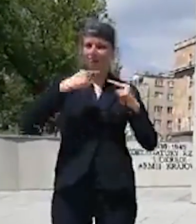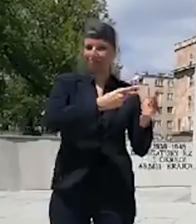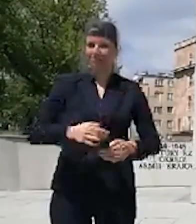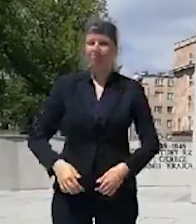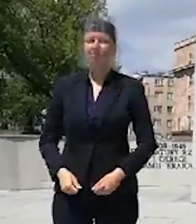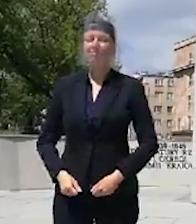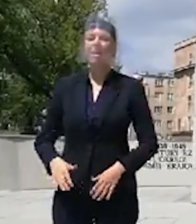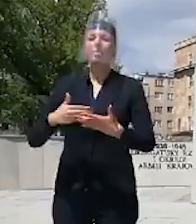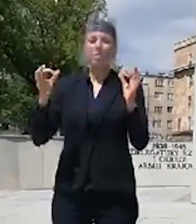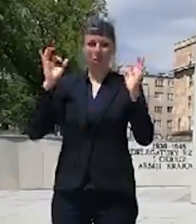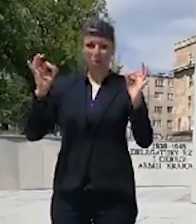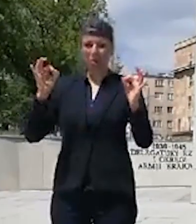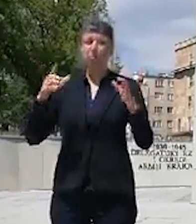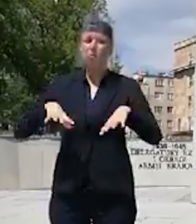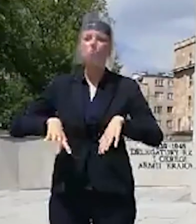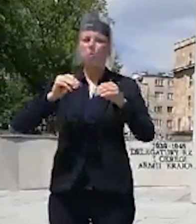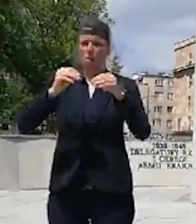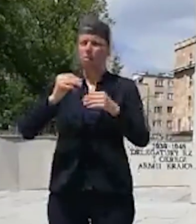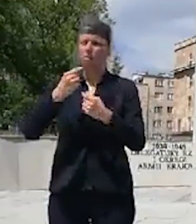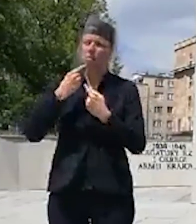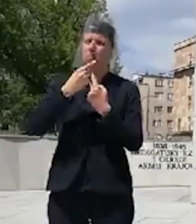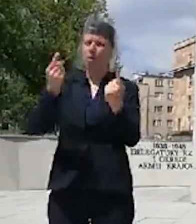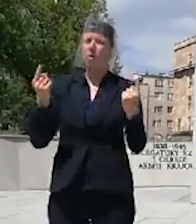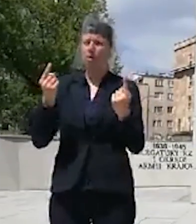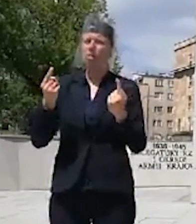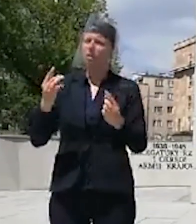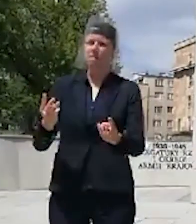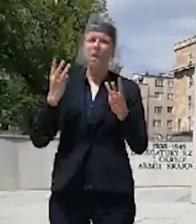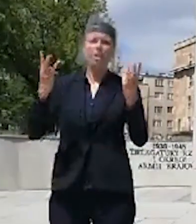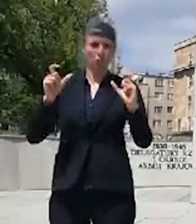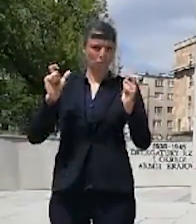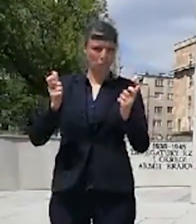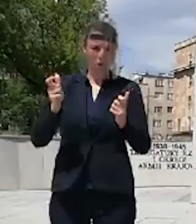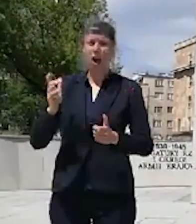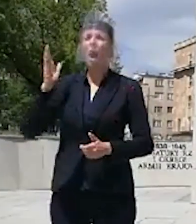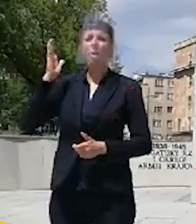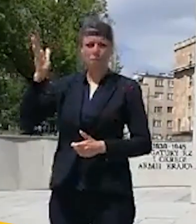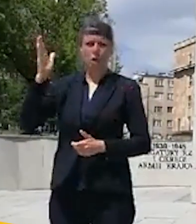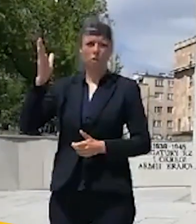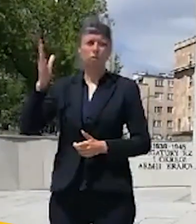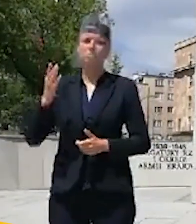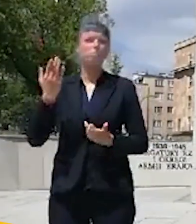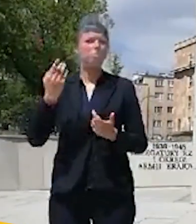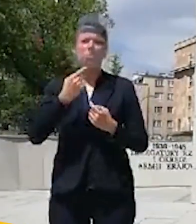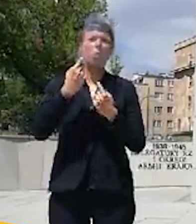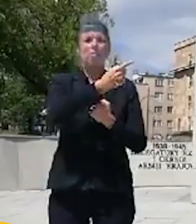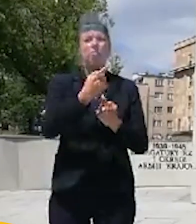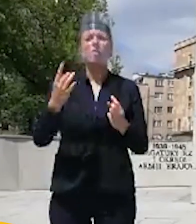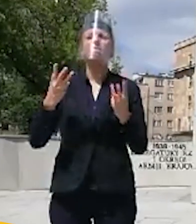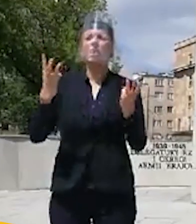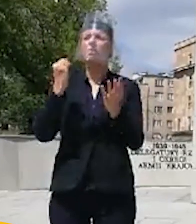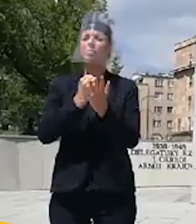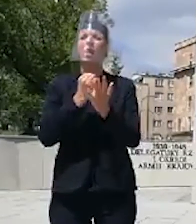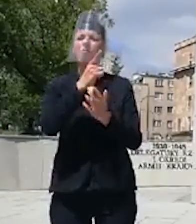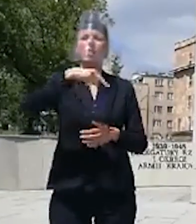na początek o rzeczach najważniejszych, a później w drugiej części naszego programu o rzeczach ważnych dla tych Państwa, którzy